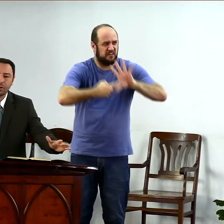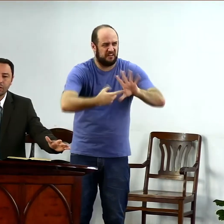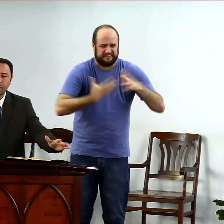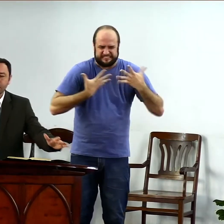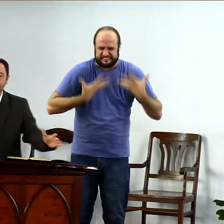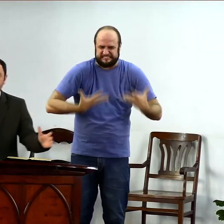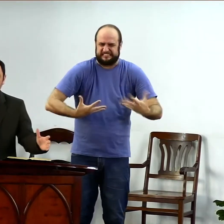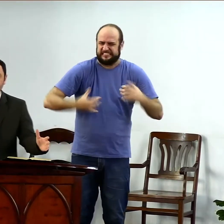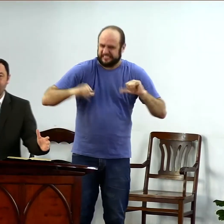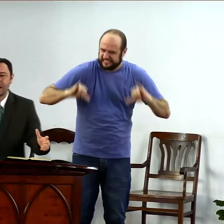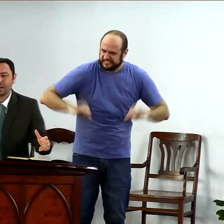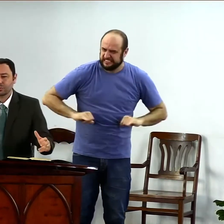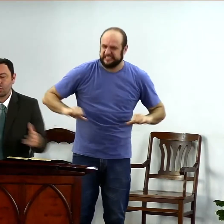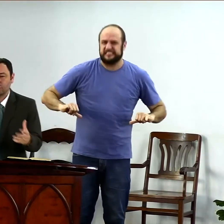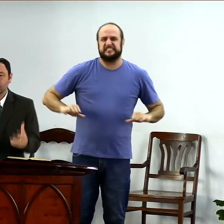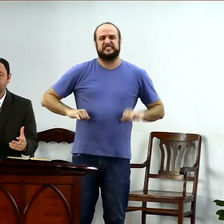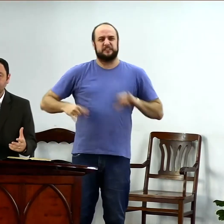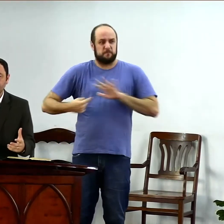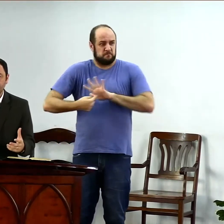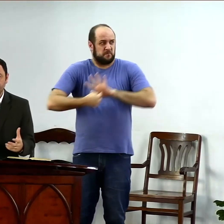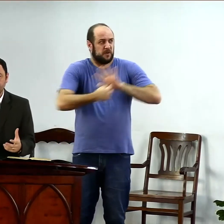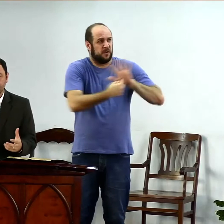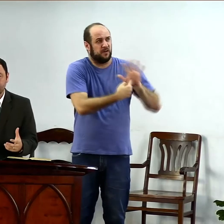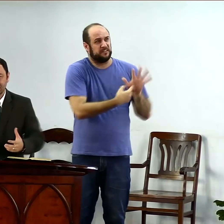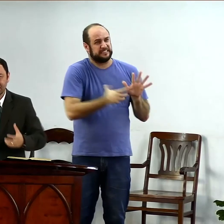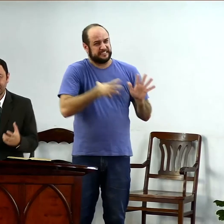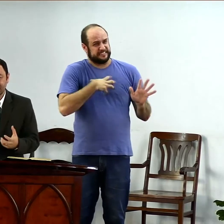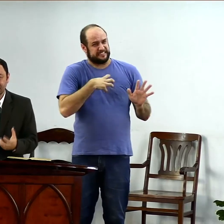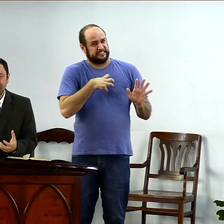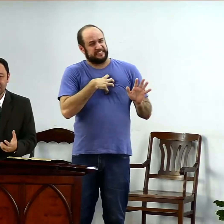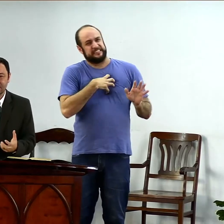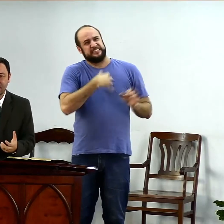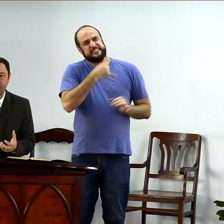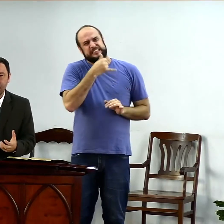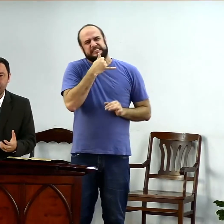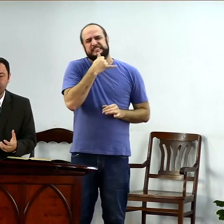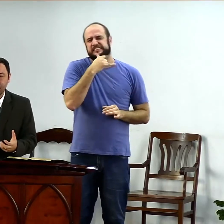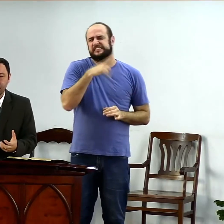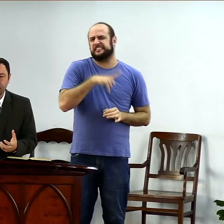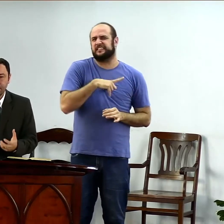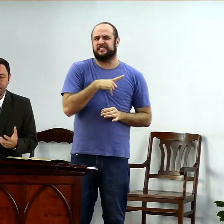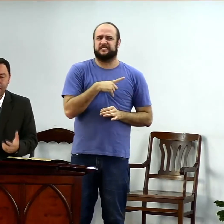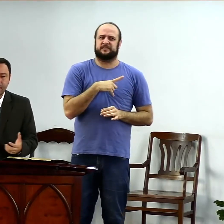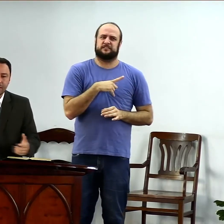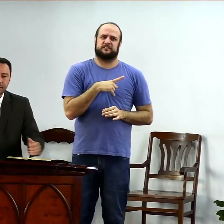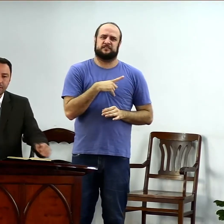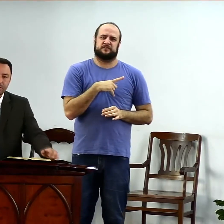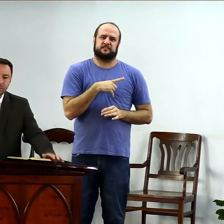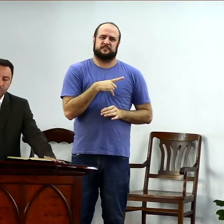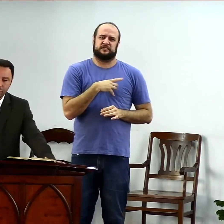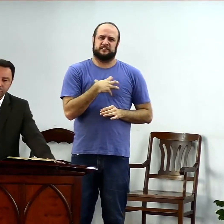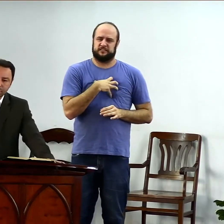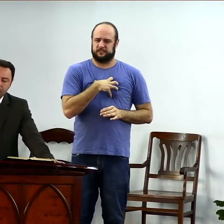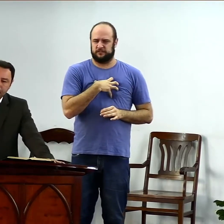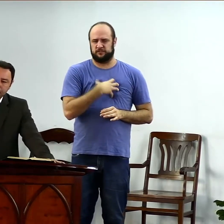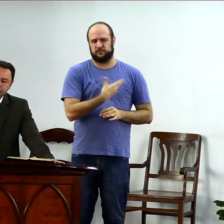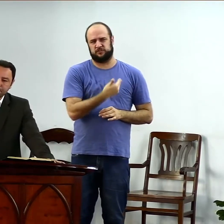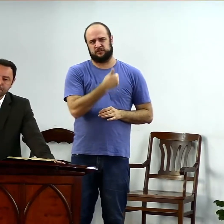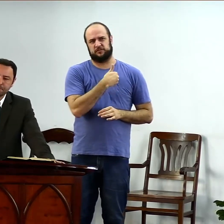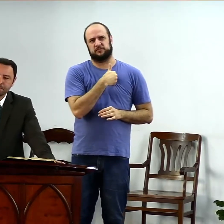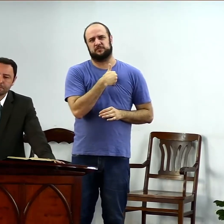dor, expressar todo o sentimento de tristeza que paira sobre